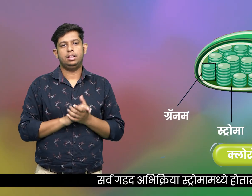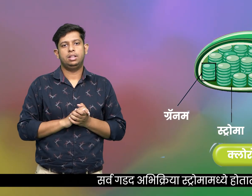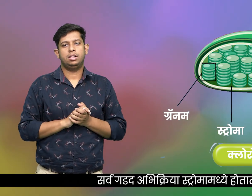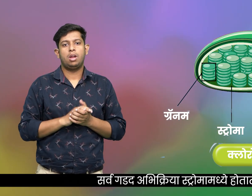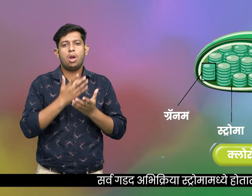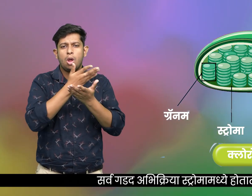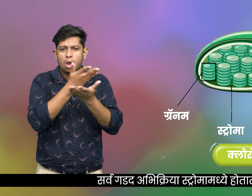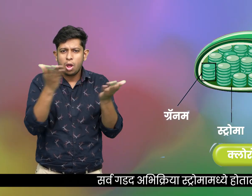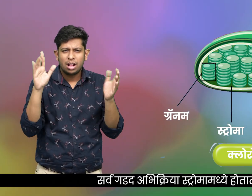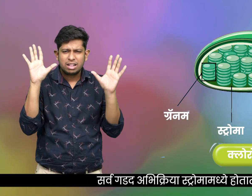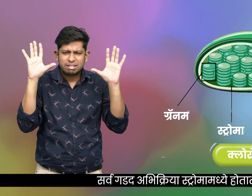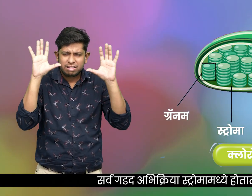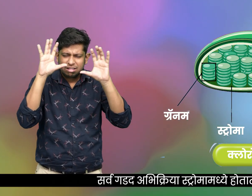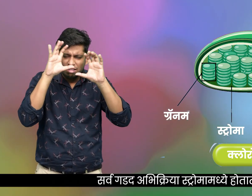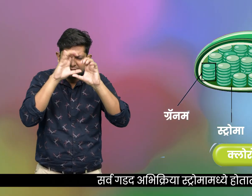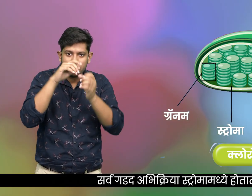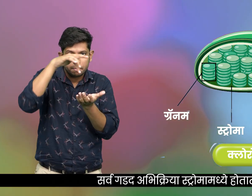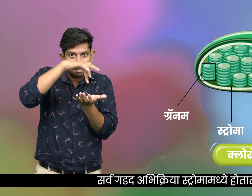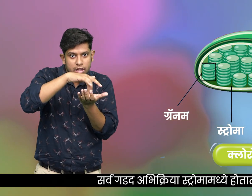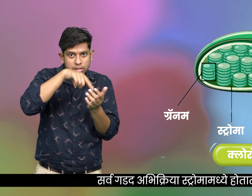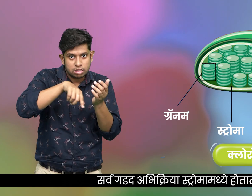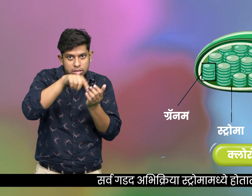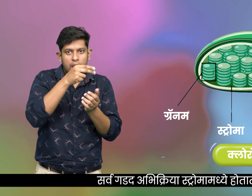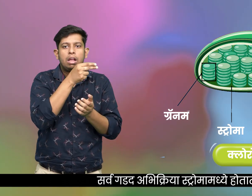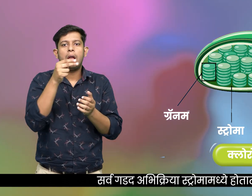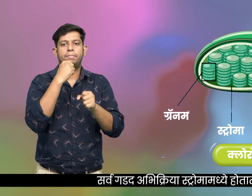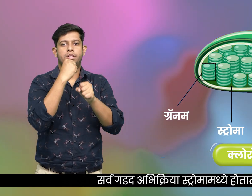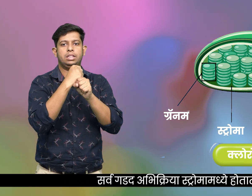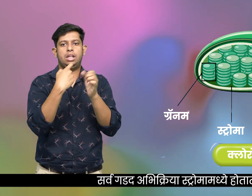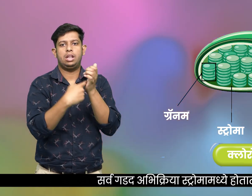सर्व गडद अभिक्रिया स्ट्रोमामध्ये होतात.